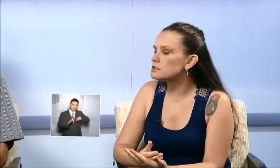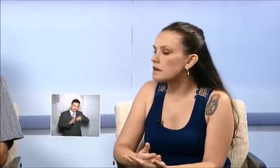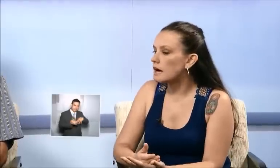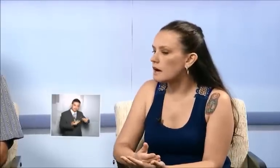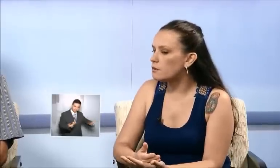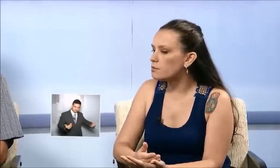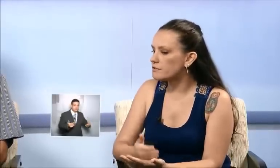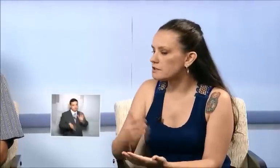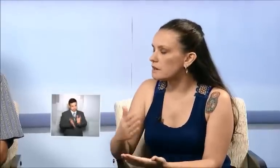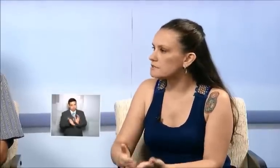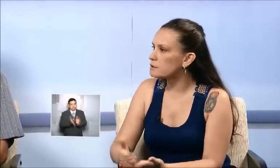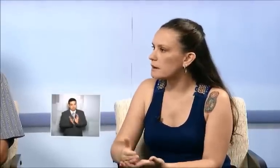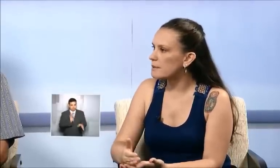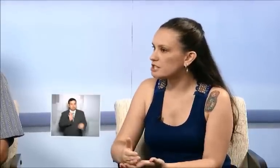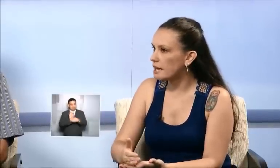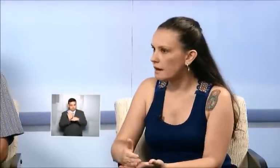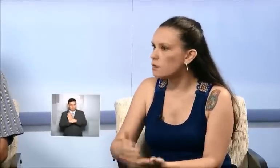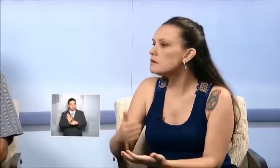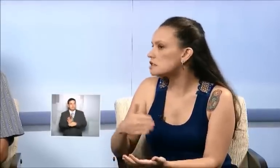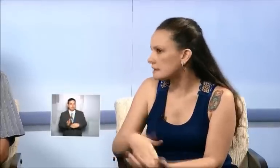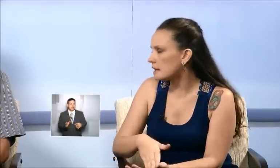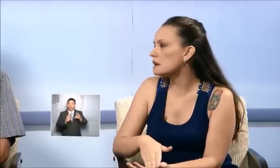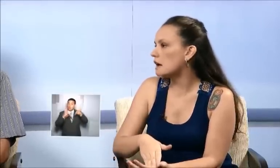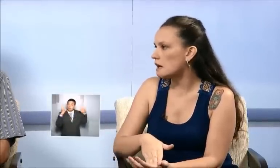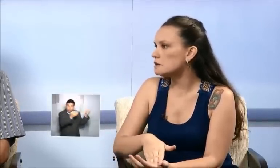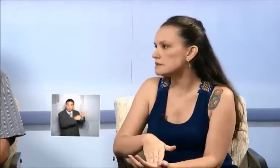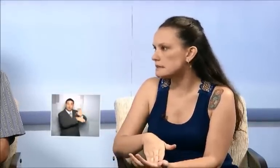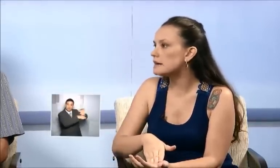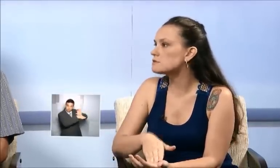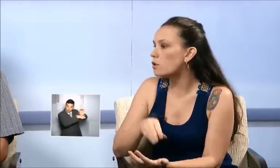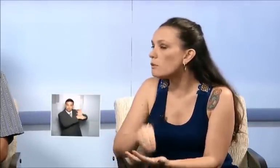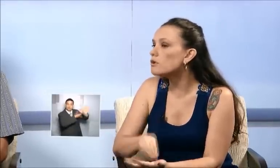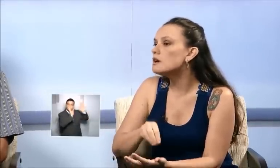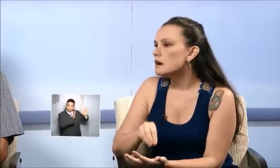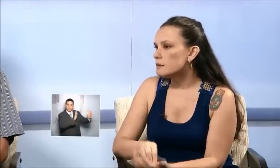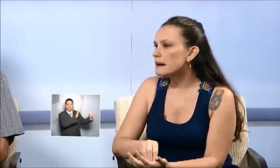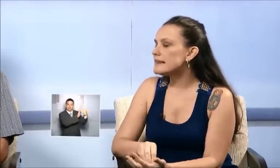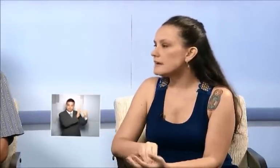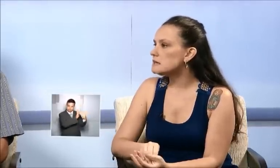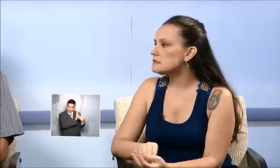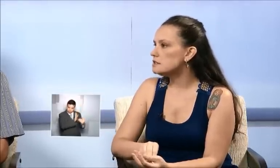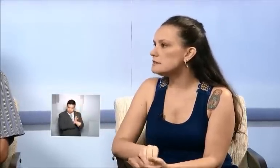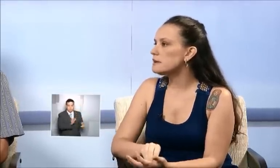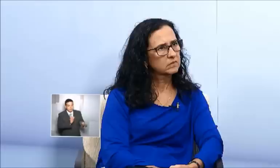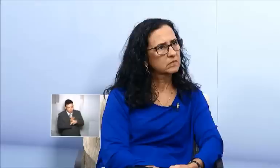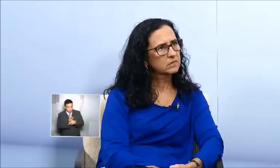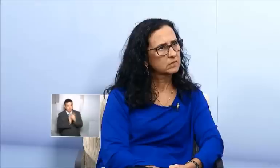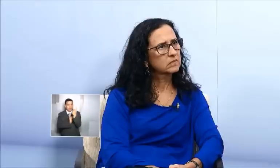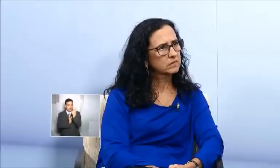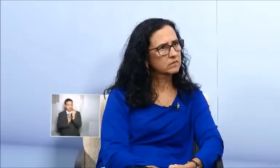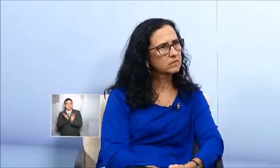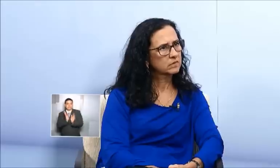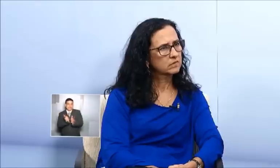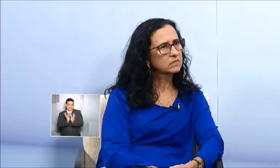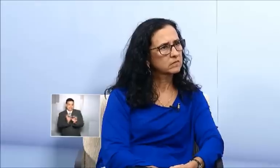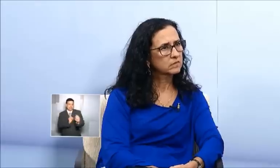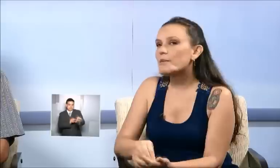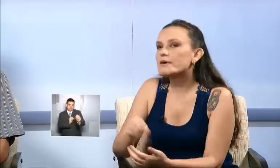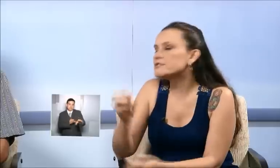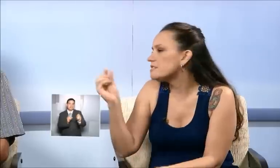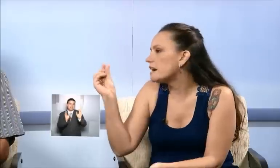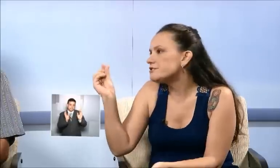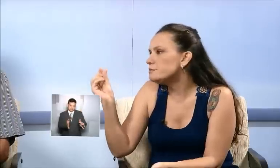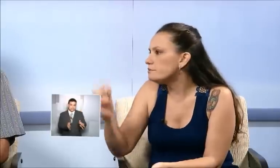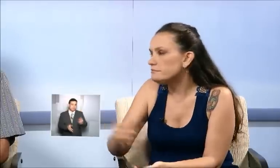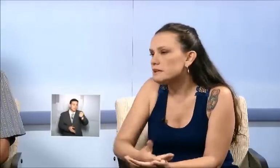cursos onde o profissional vai se formar bacharel já tem a língua de sinais como matéria disciplinar do currículo da faculdade, porém é